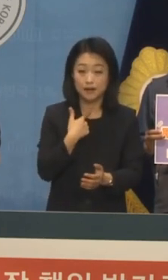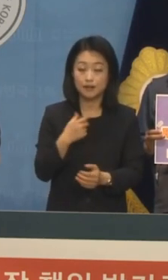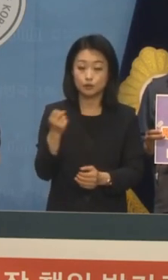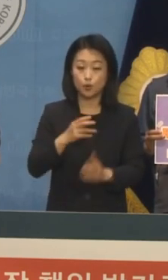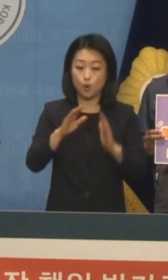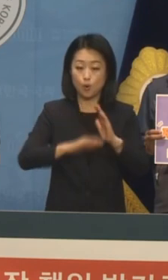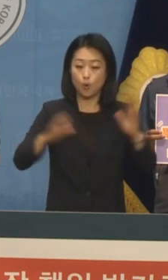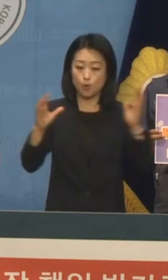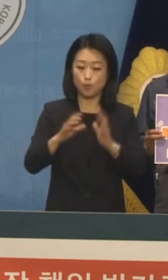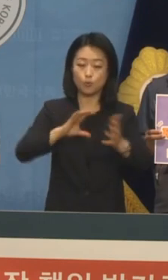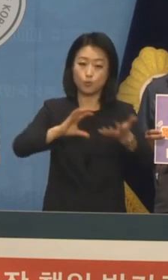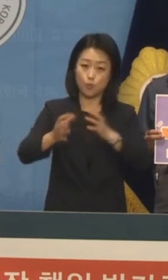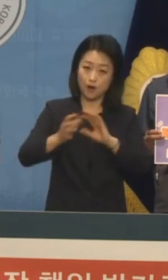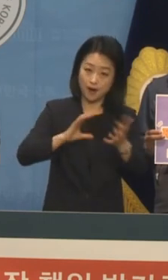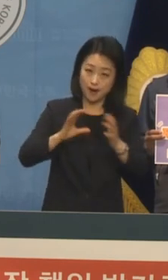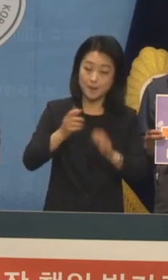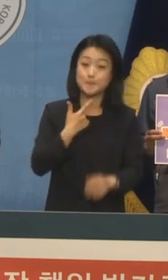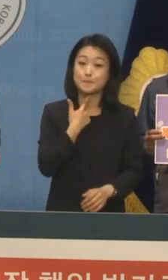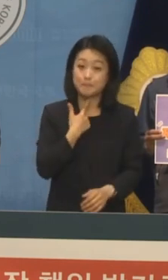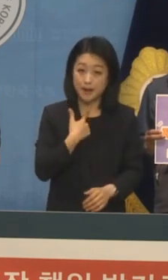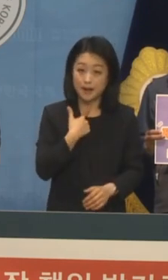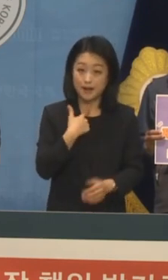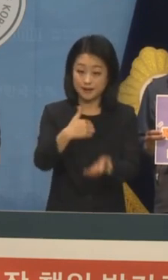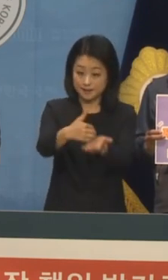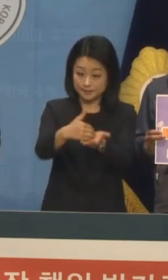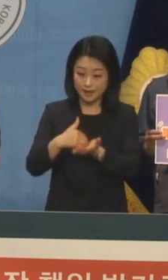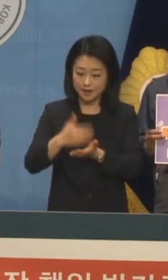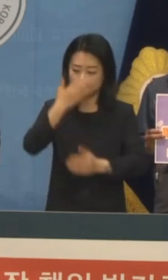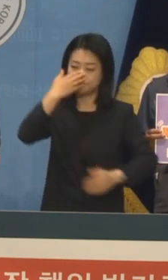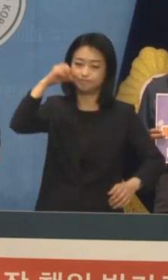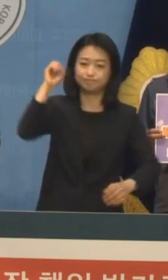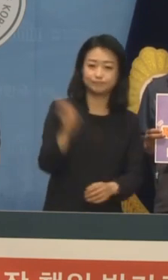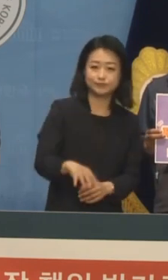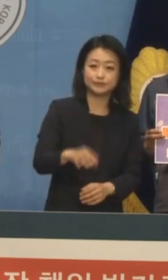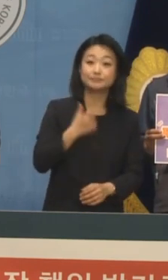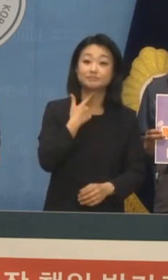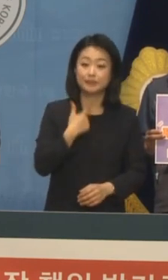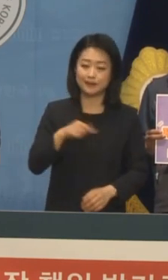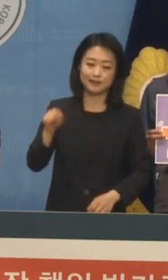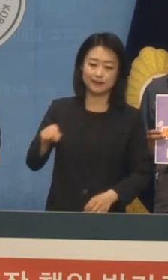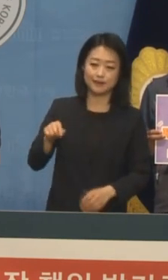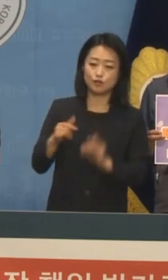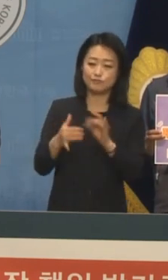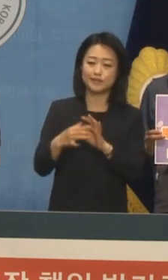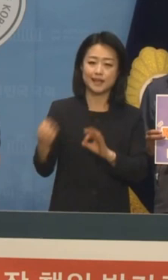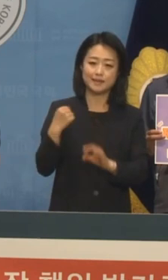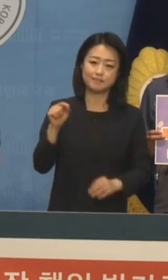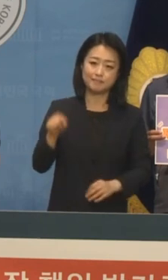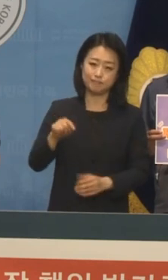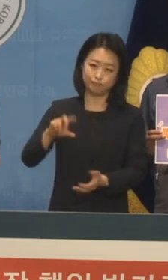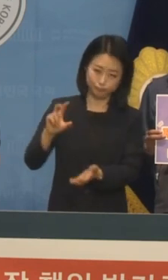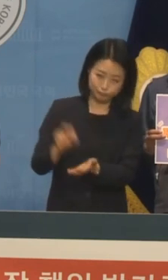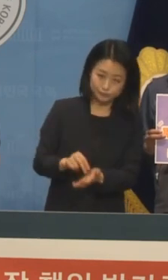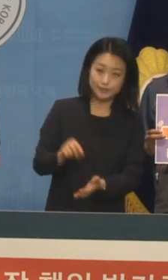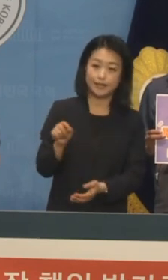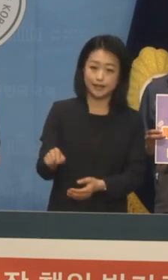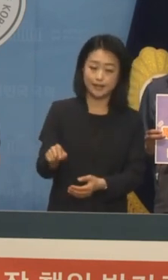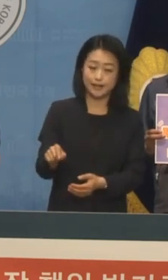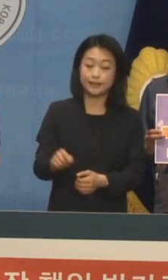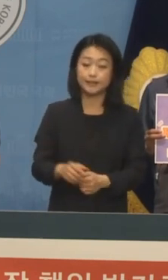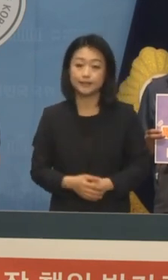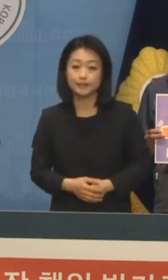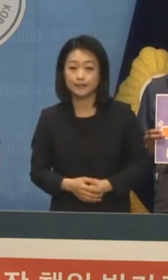시민 공론화 과정을 거쳤음에도 불구하고 이를 깡그리 무시하고 있는 것이 거대